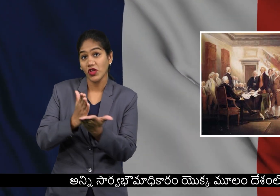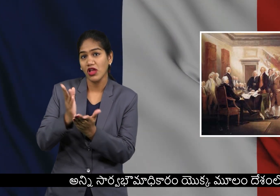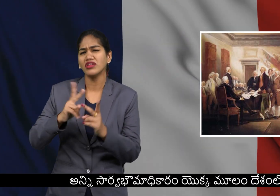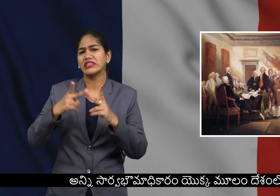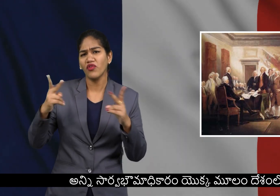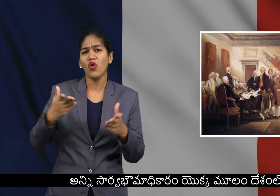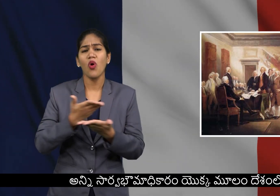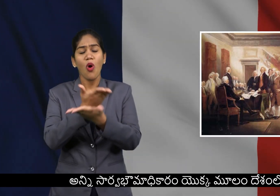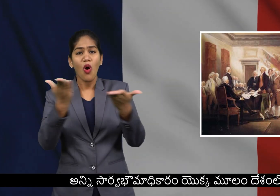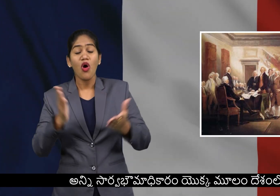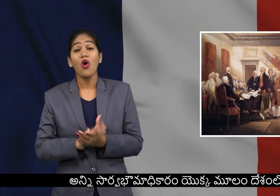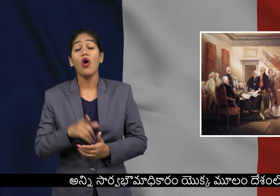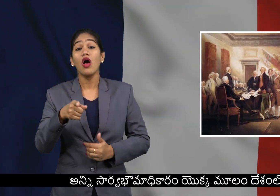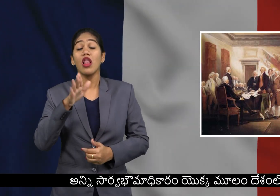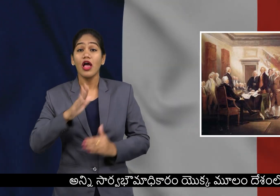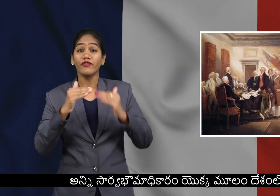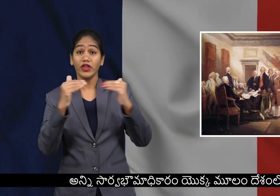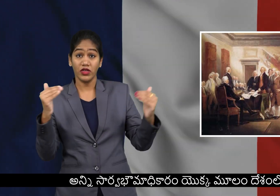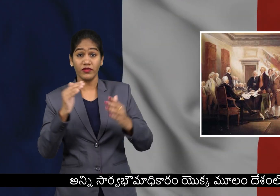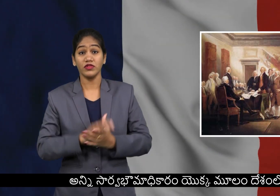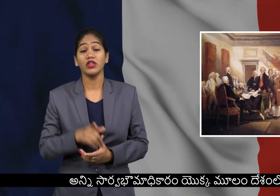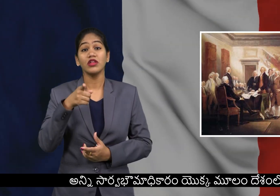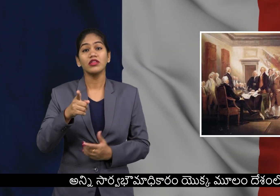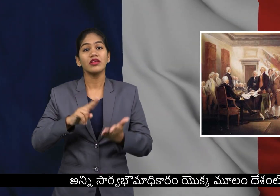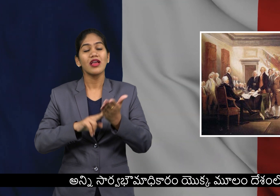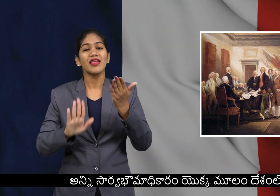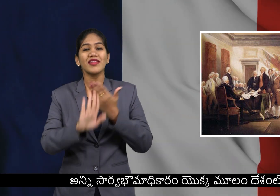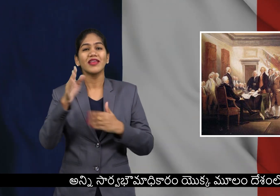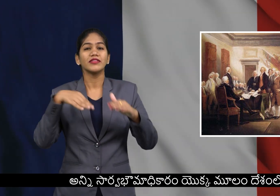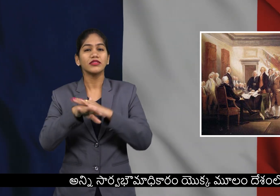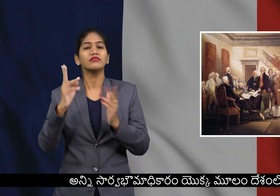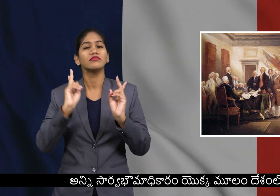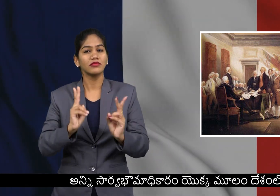అన్ని సార్వభౌమాధికారం యొక్క మూలం దేశంలో ఉంది.